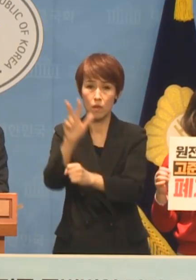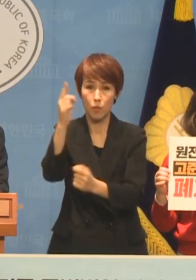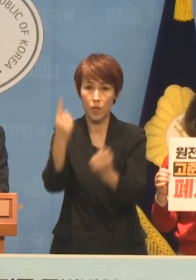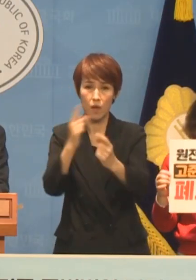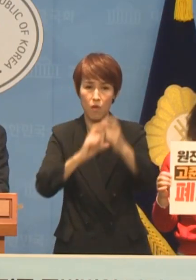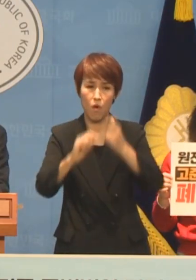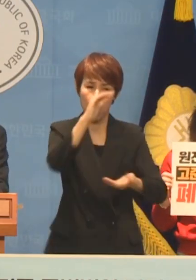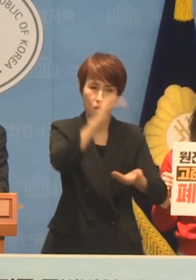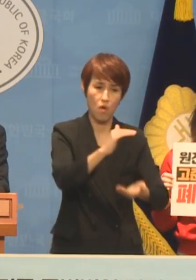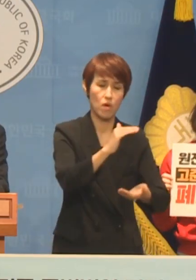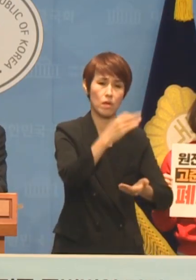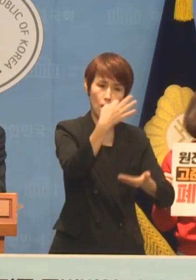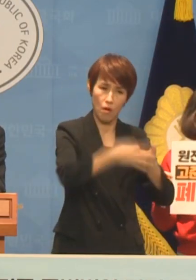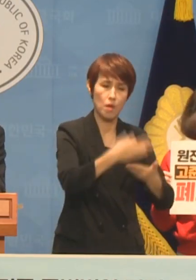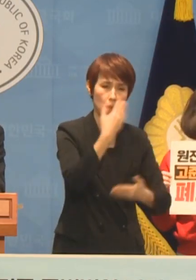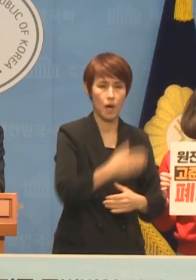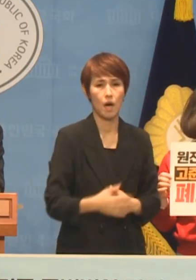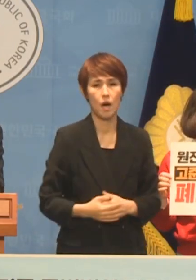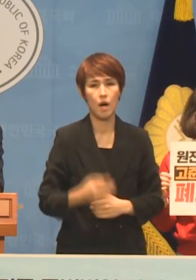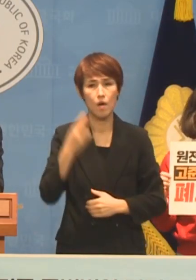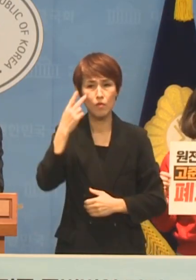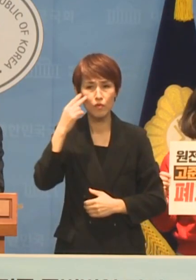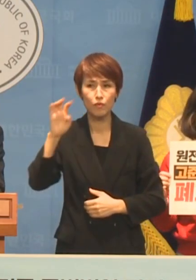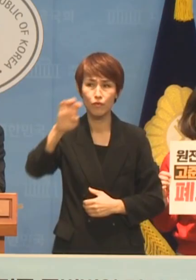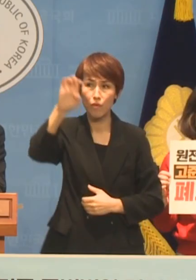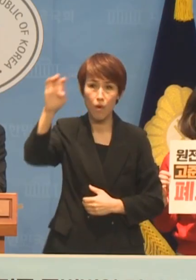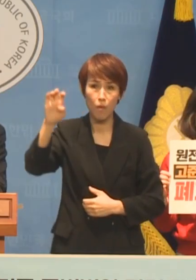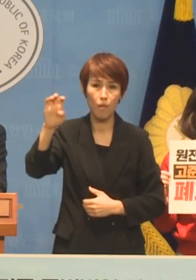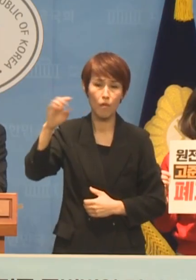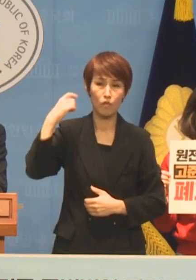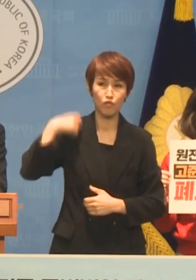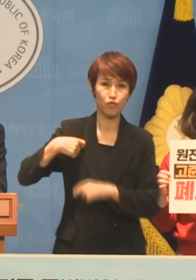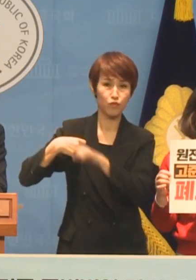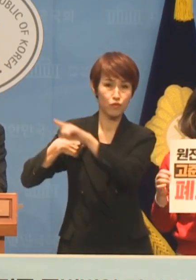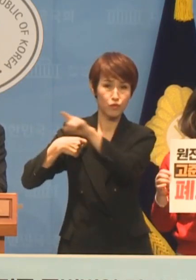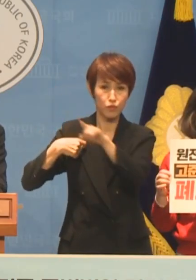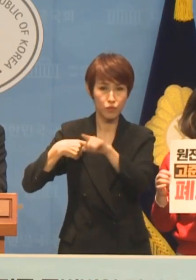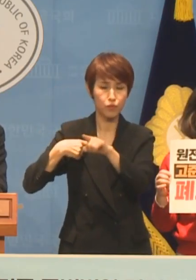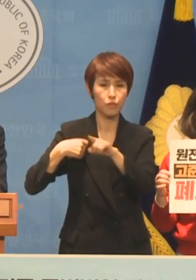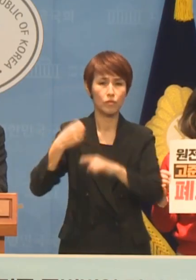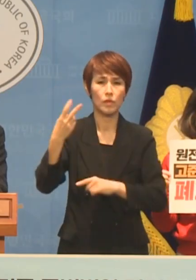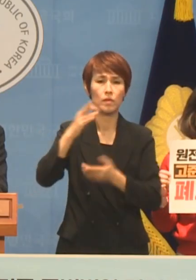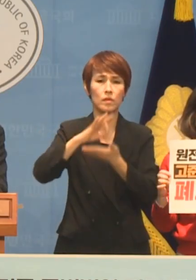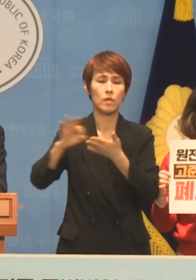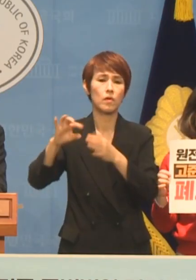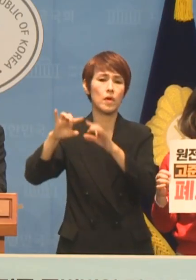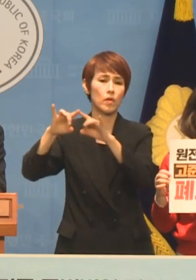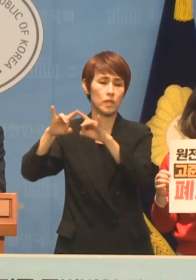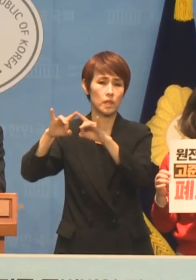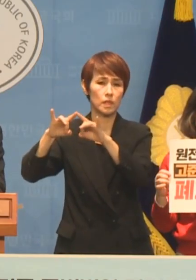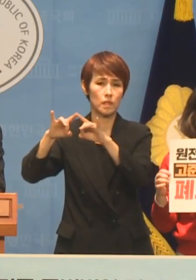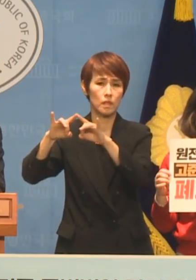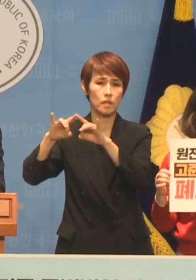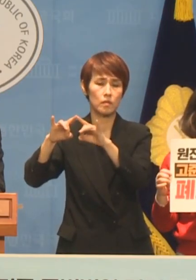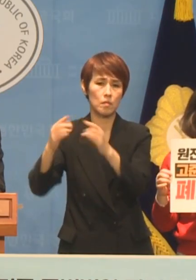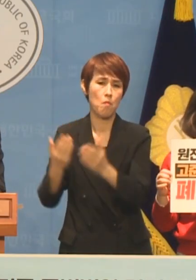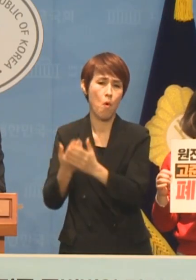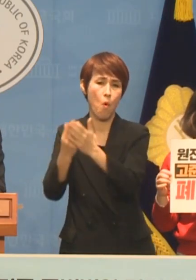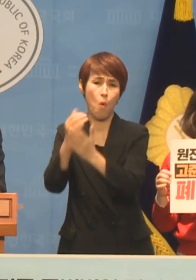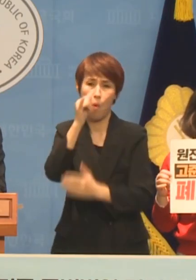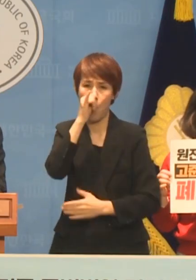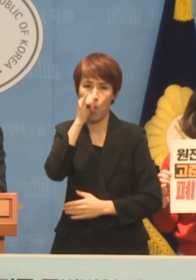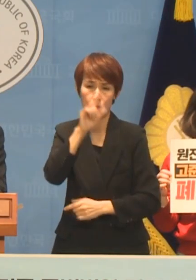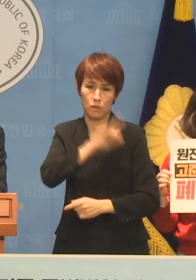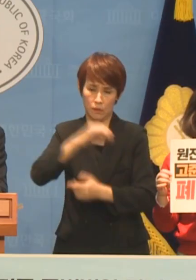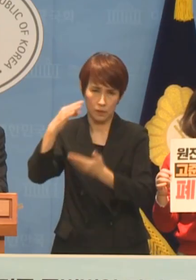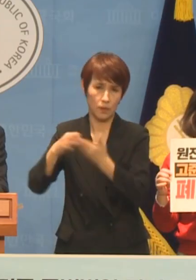낮아지게 됩니다. 미국이나 유럽연합, 중국, 인도 등지에서는 이미 재생에너지가 모든 발전원 가운데 가장